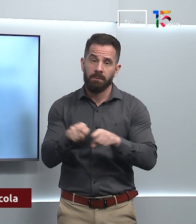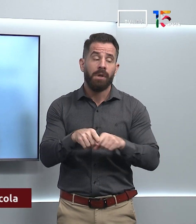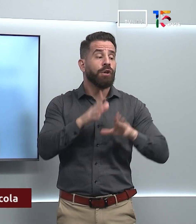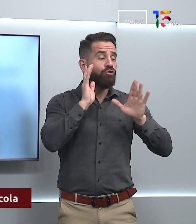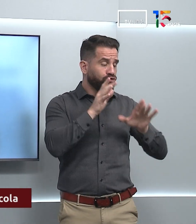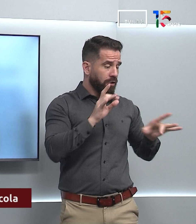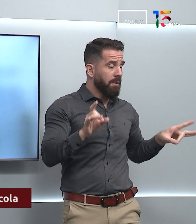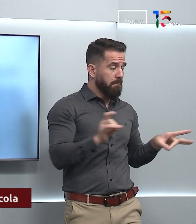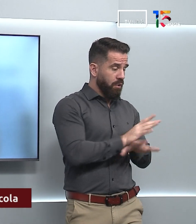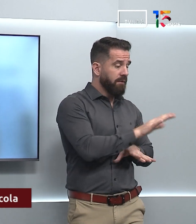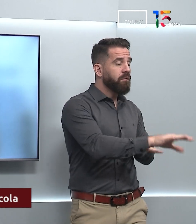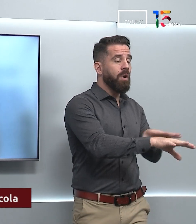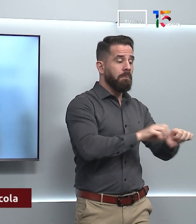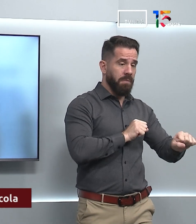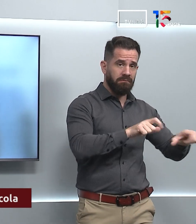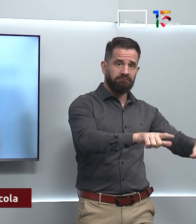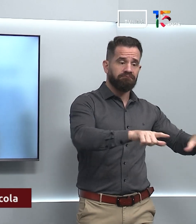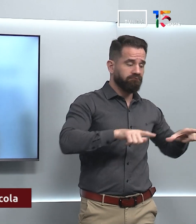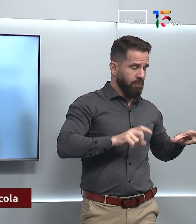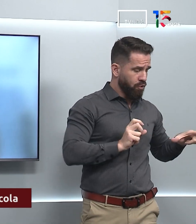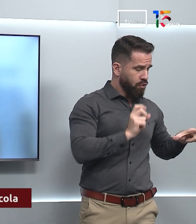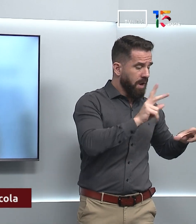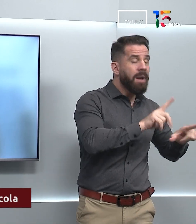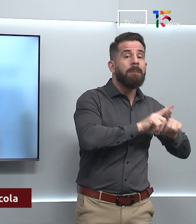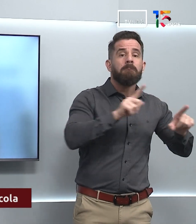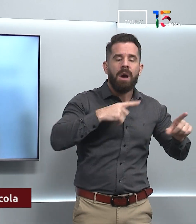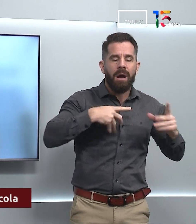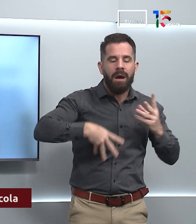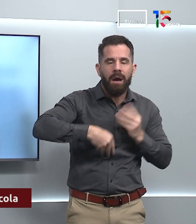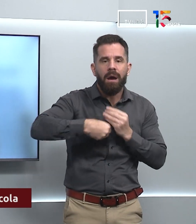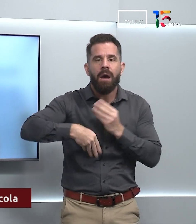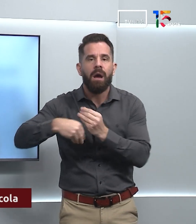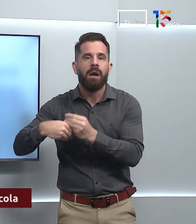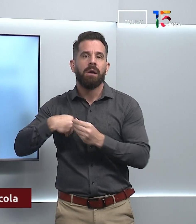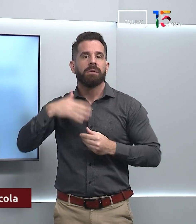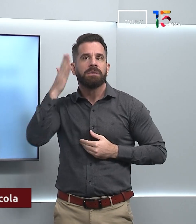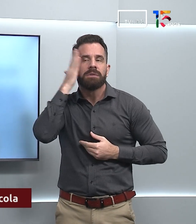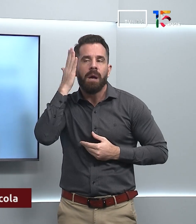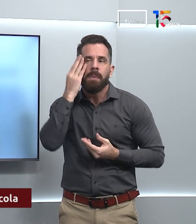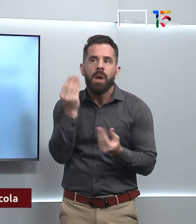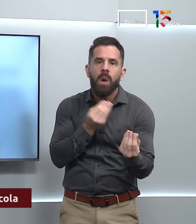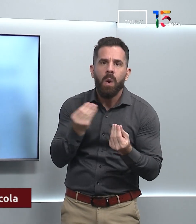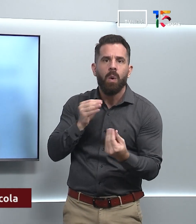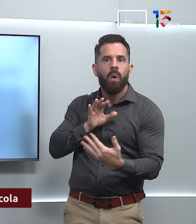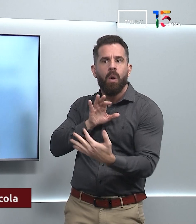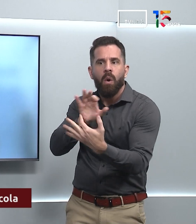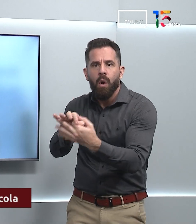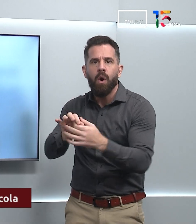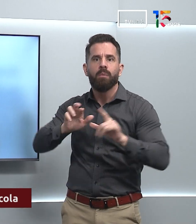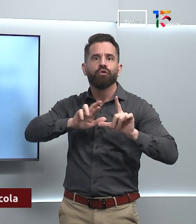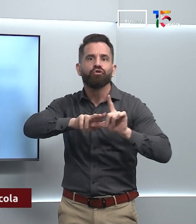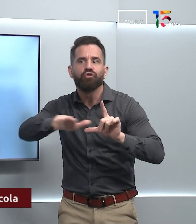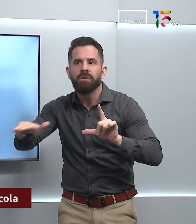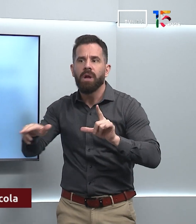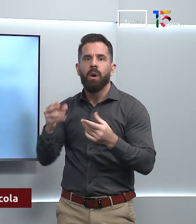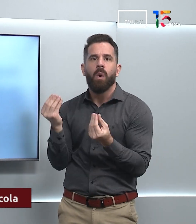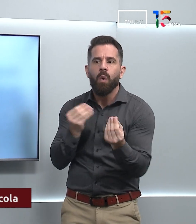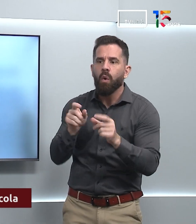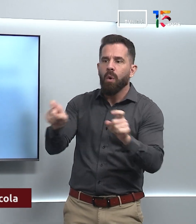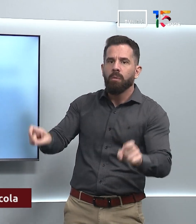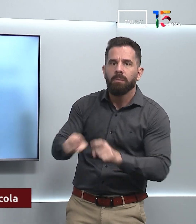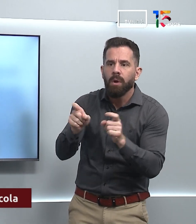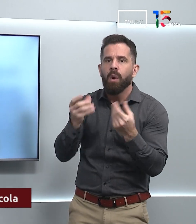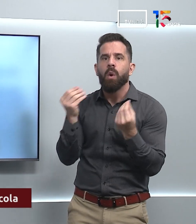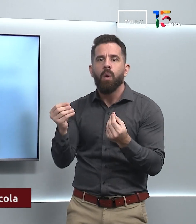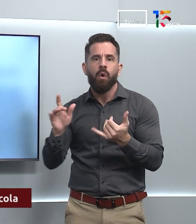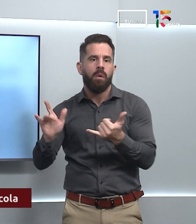possam se preparar melhor, que eles possam desenvolver competências digitais para lidar com toda essa tecnologia que a gente está vivenciando. E é inegável,